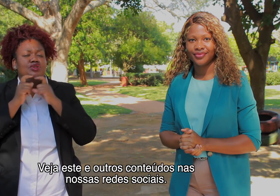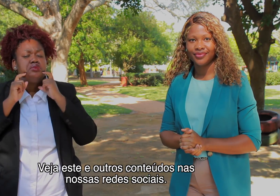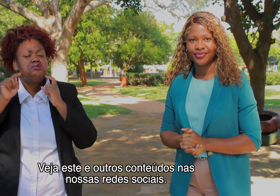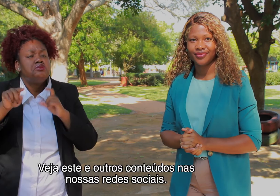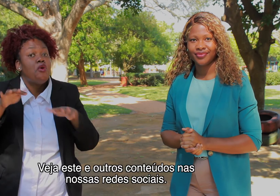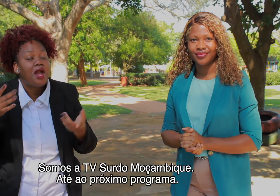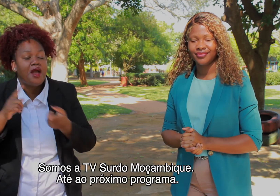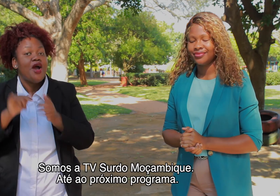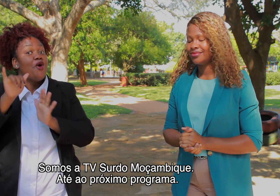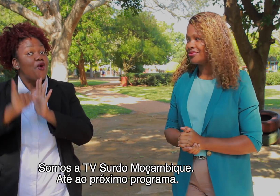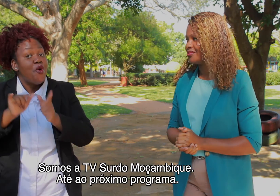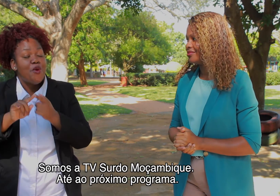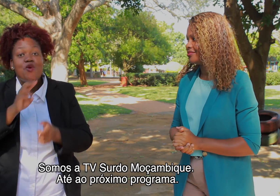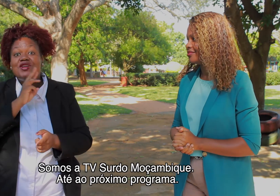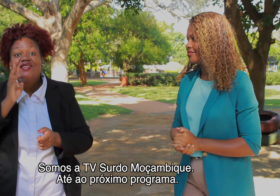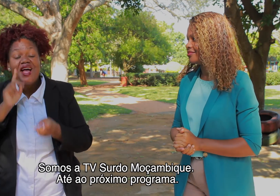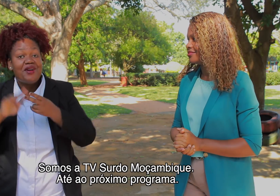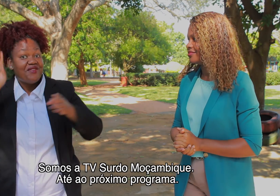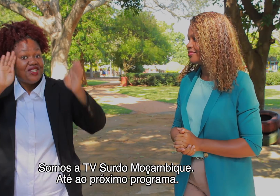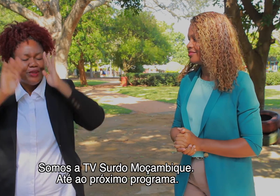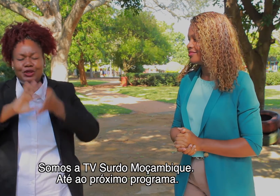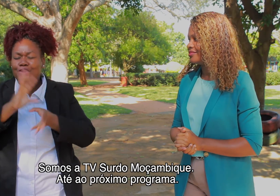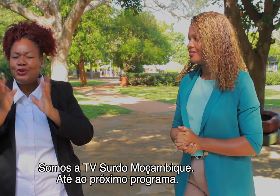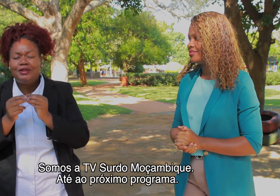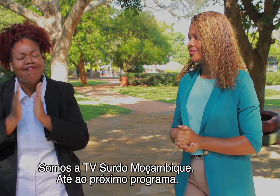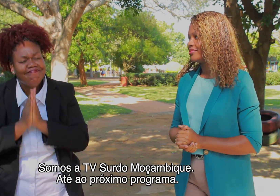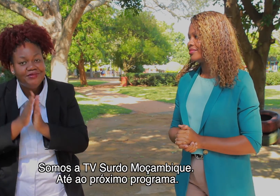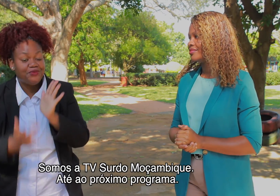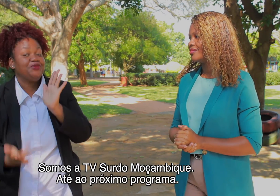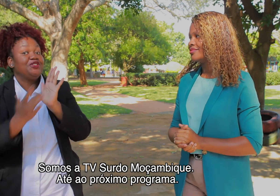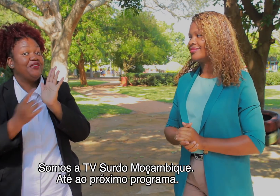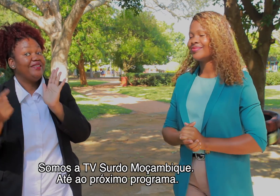sociais. Somos a TV Surdo Moçambique. Até o próximo programa.